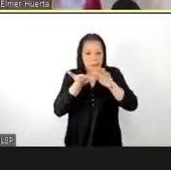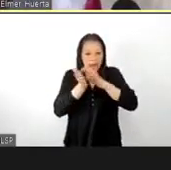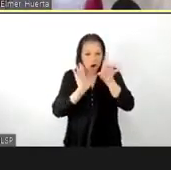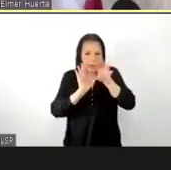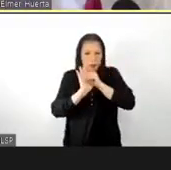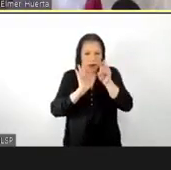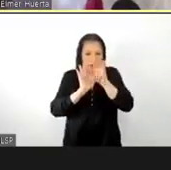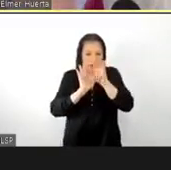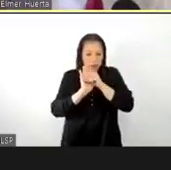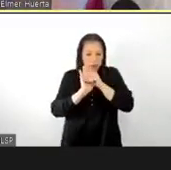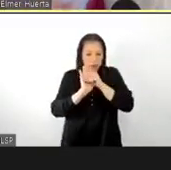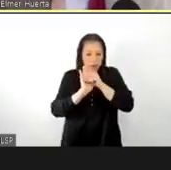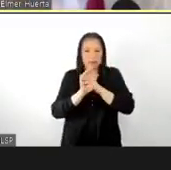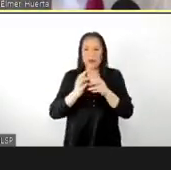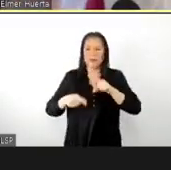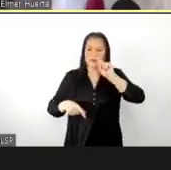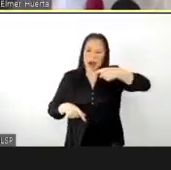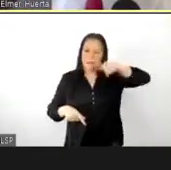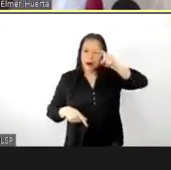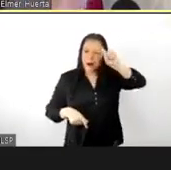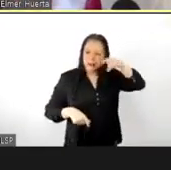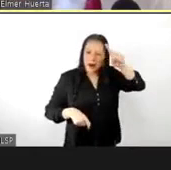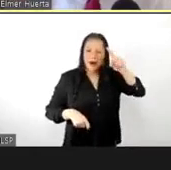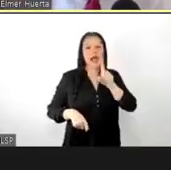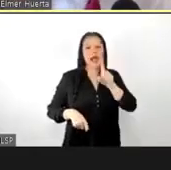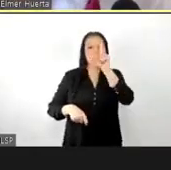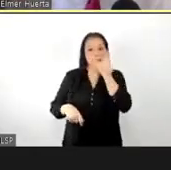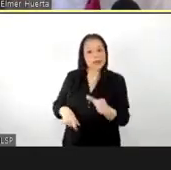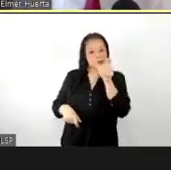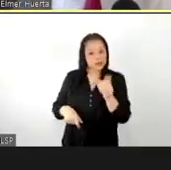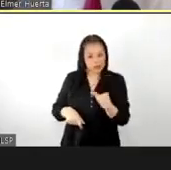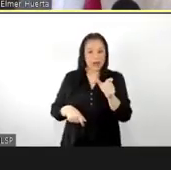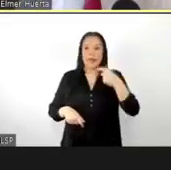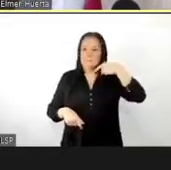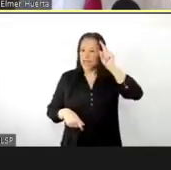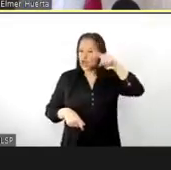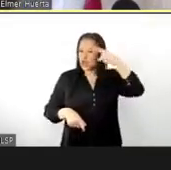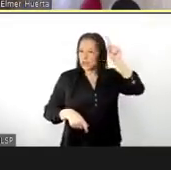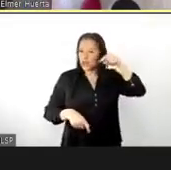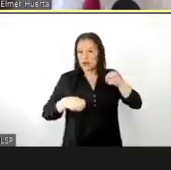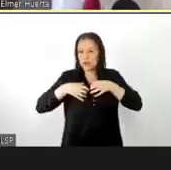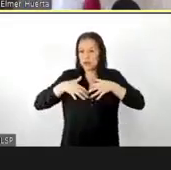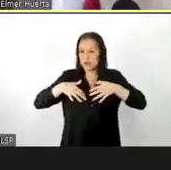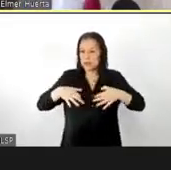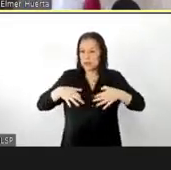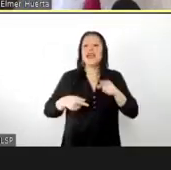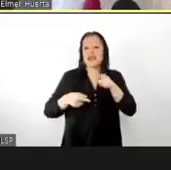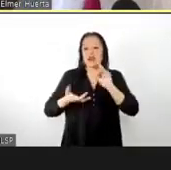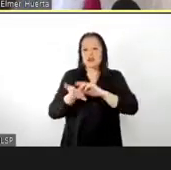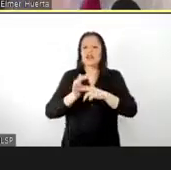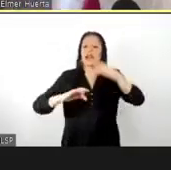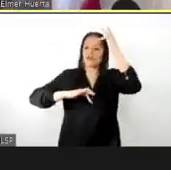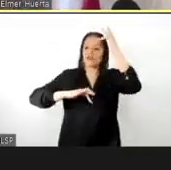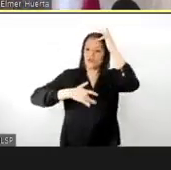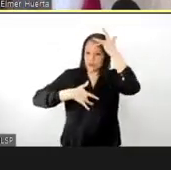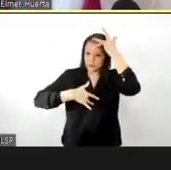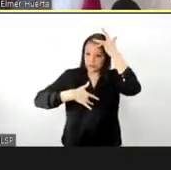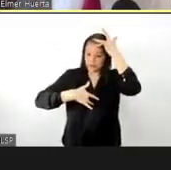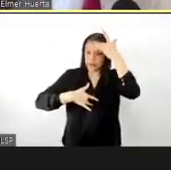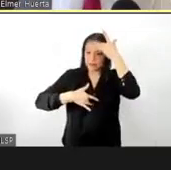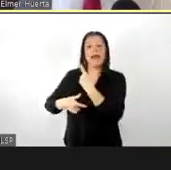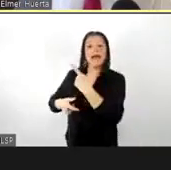de millones de millones de millones en una sola persona, pero sí, millones de copias. Y esa es la enfermedad, pues. El que cae